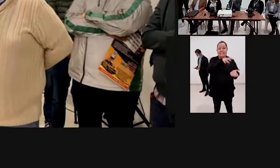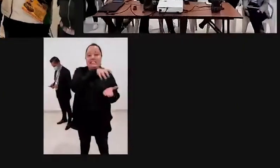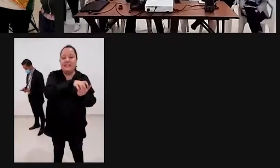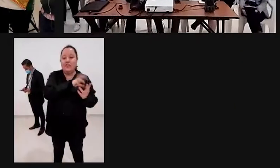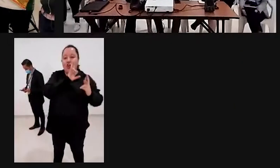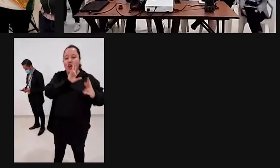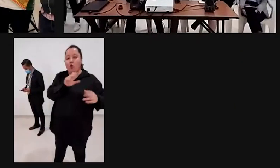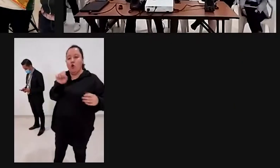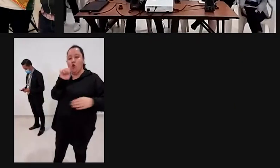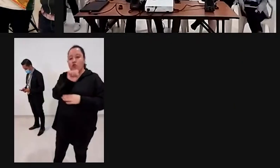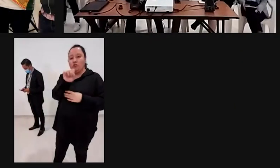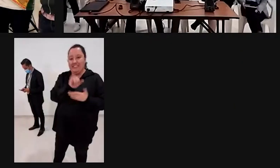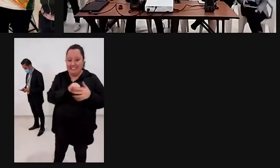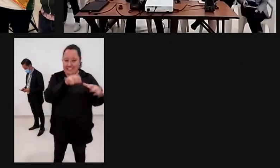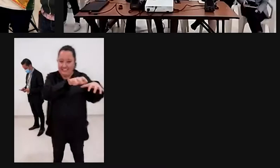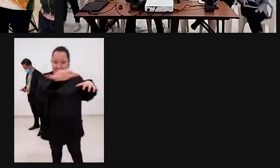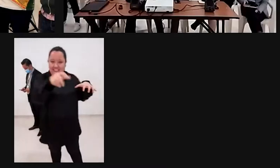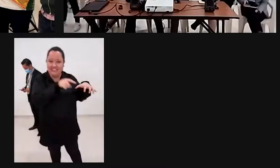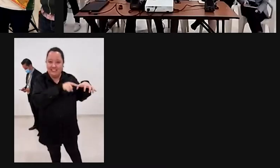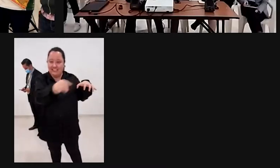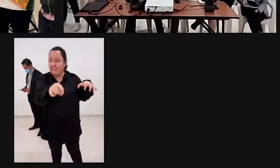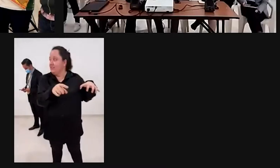ese dinero